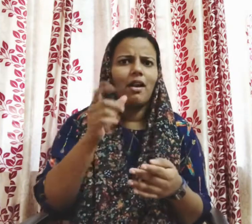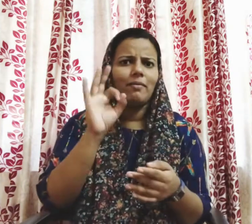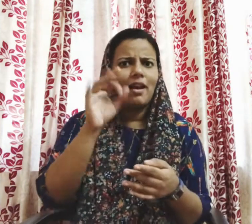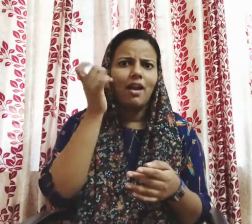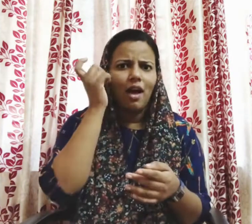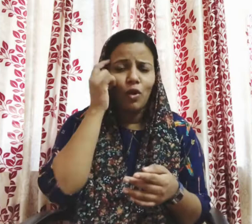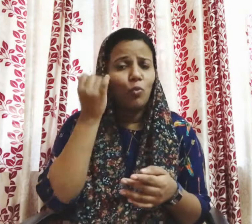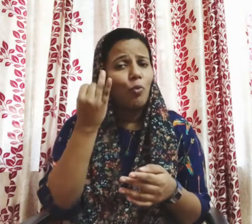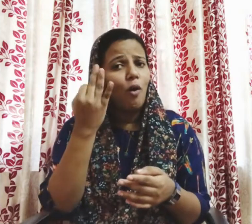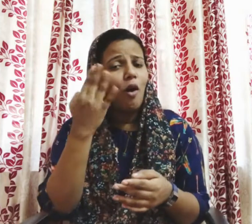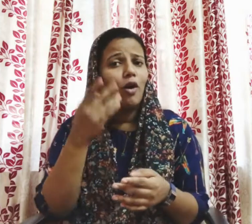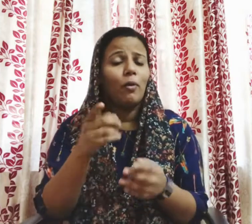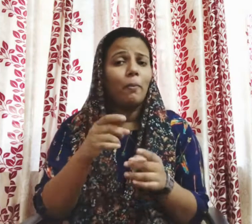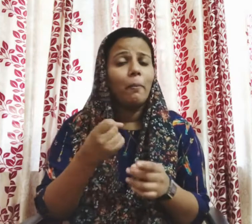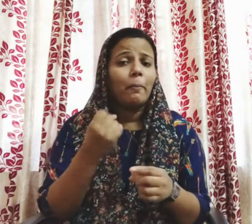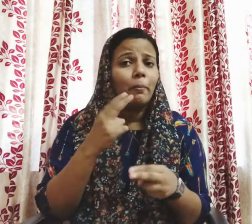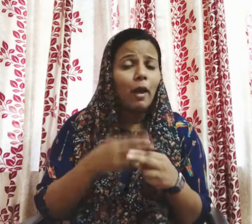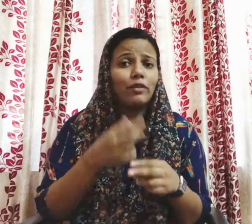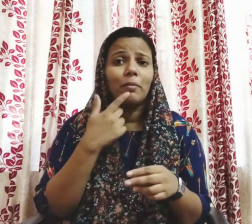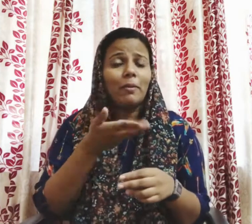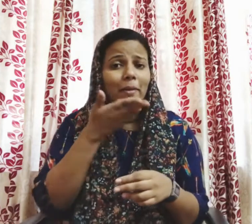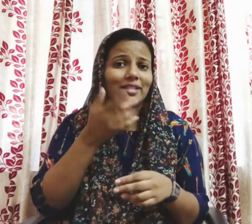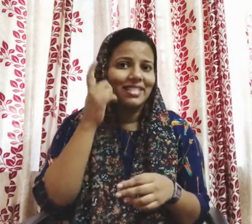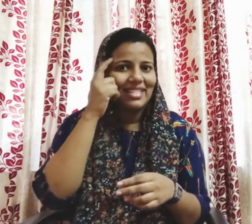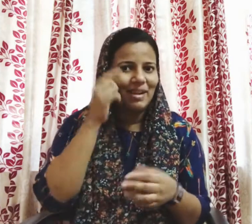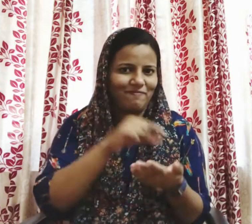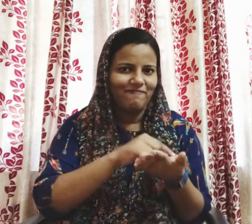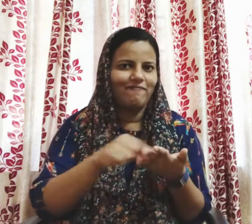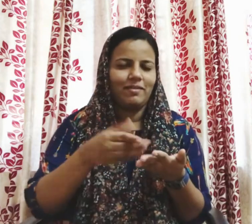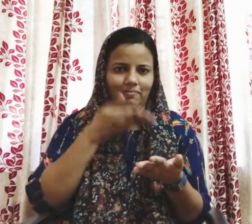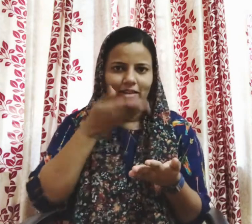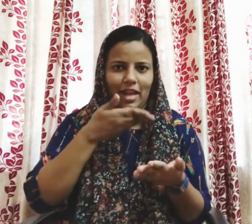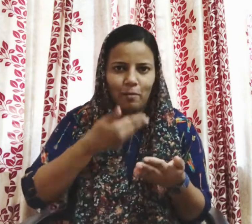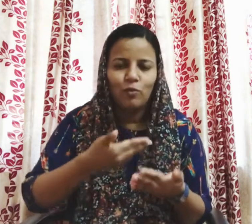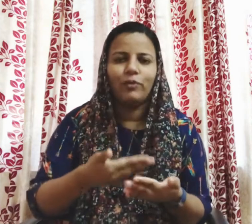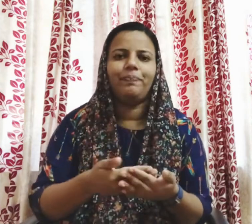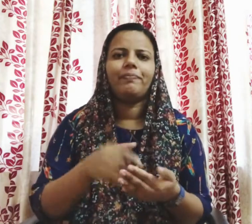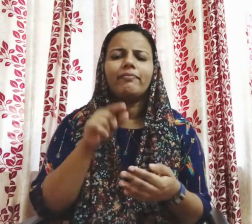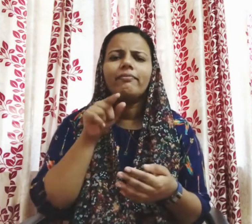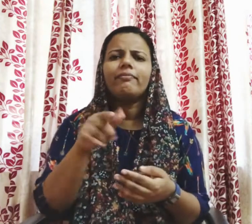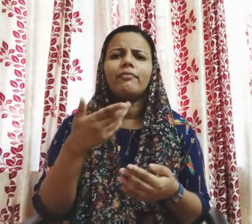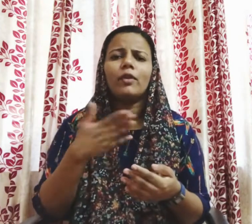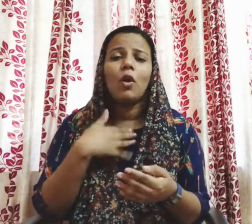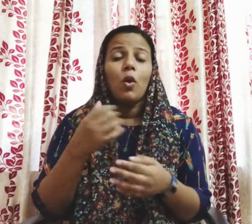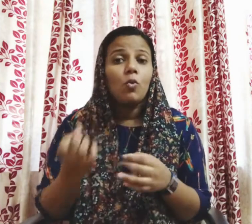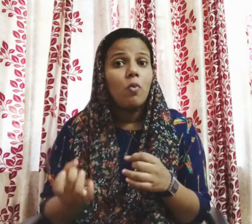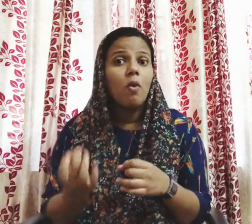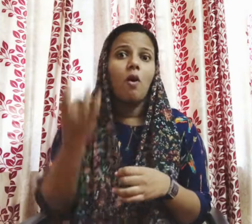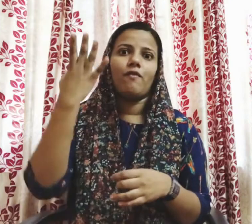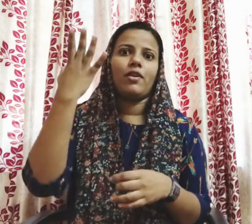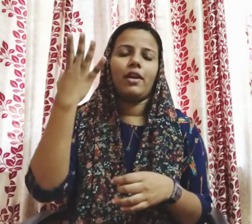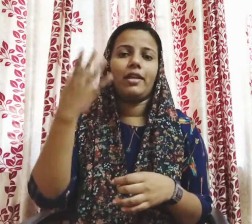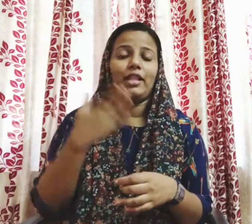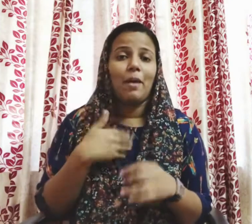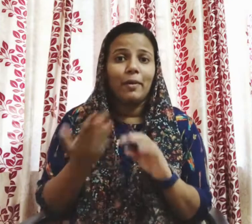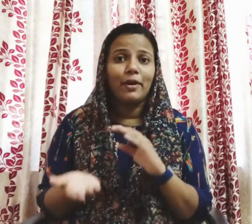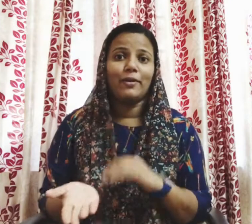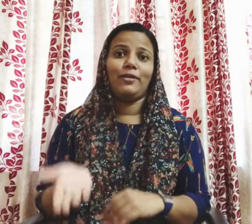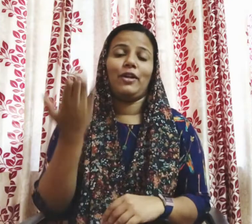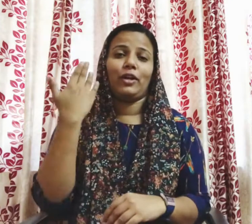നമുക്കെല്ലാവർക്കും കാണാതറിയാവുന്നതും പല പ്രാവശ്യം ചിന്തിച്ചതുമായ ഒരു വേദഭാഗമാണ്. ഇവിടെ പറയുന്നത്, നിങ്ങൾ അധികാലത്ത്